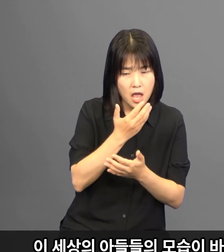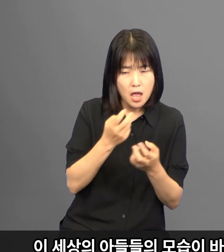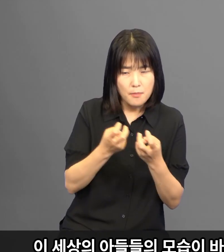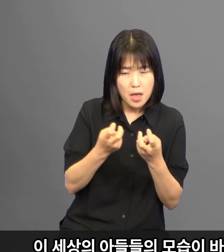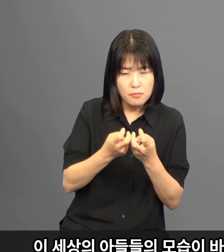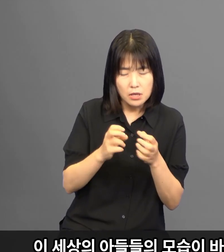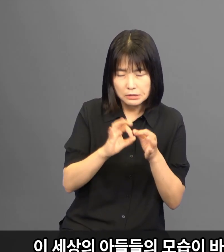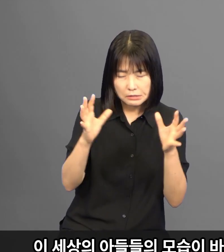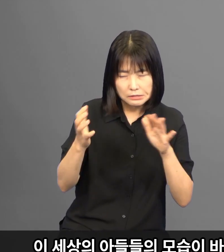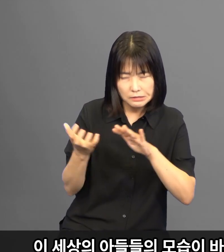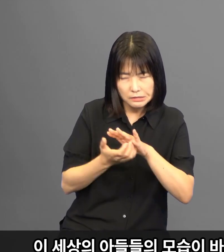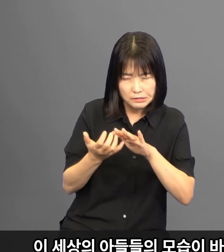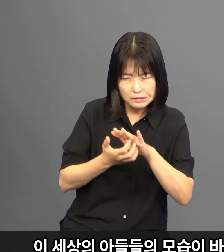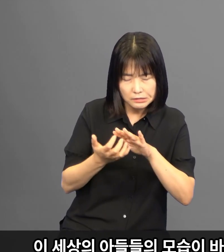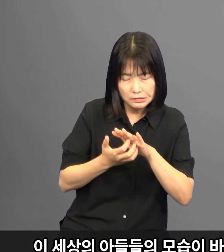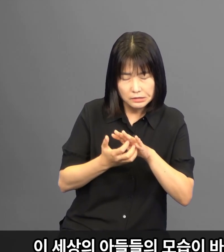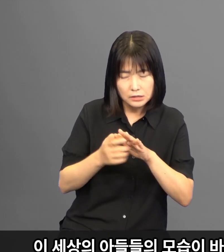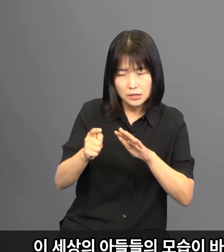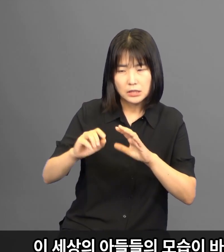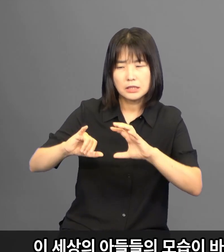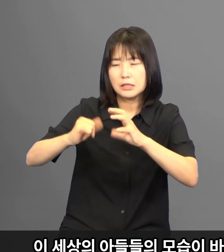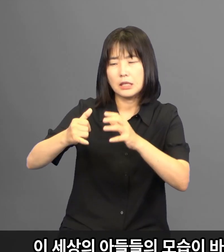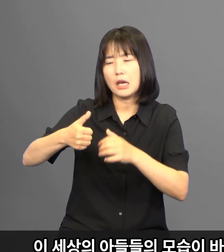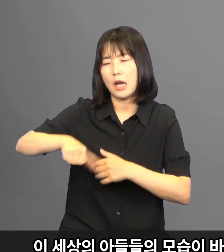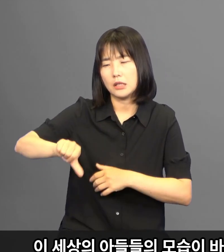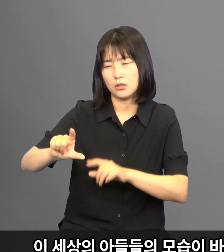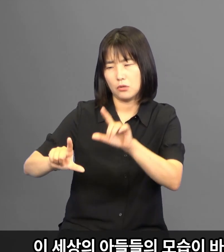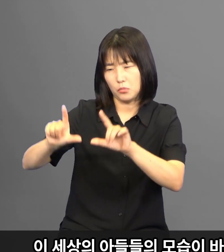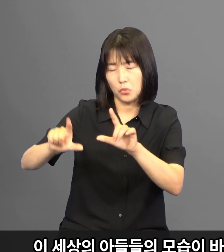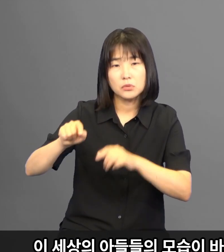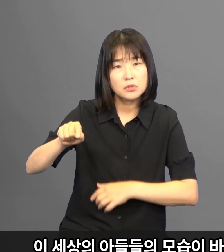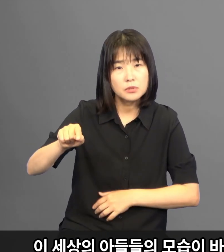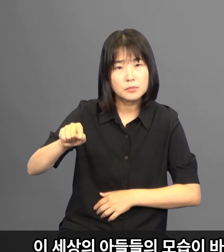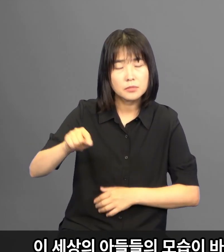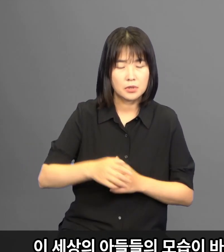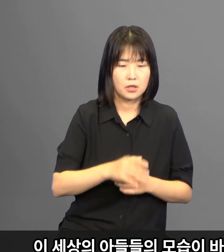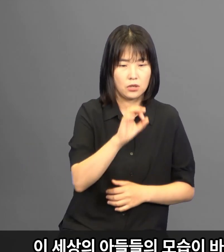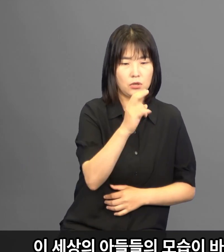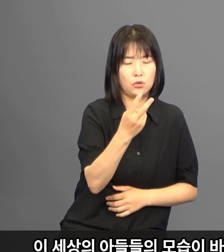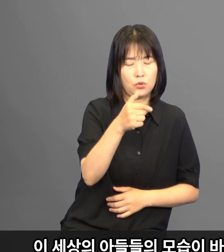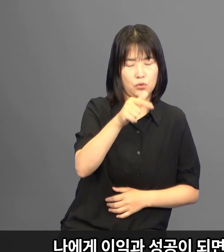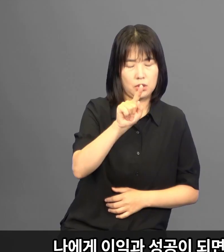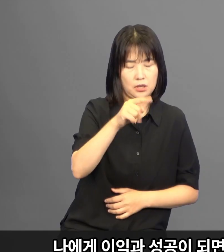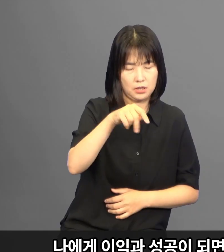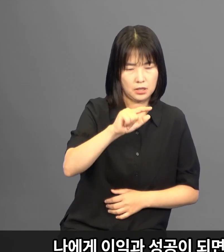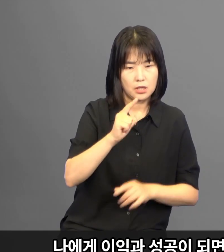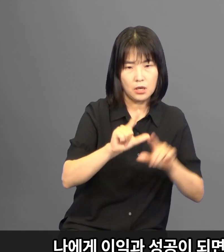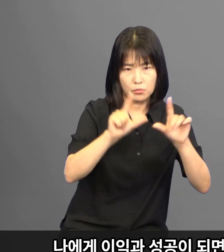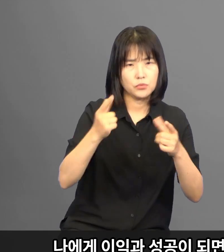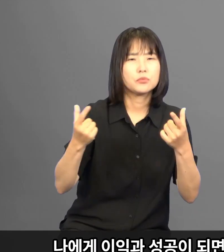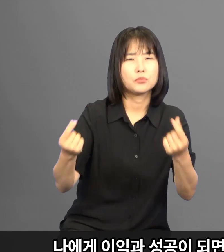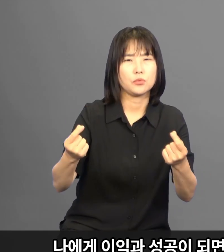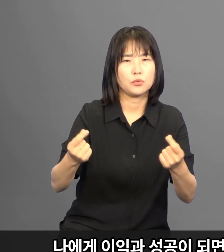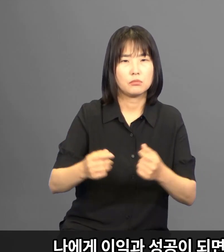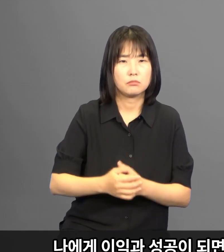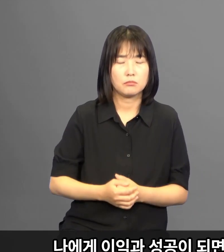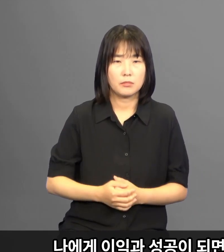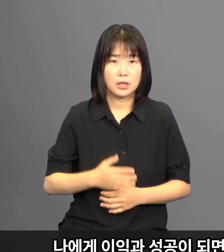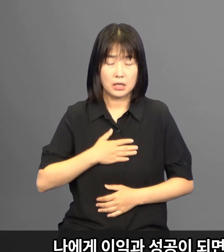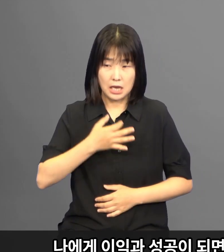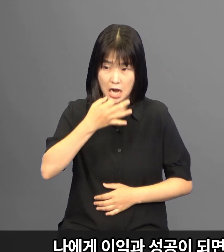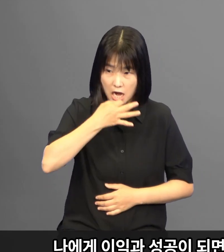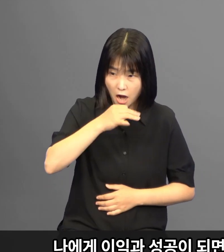이 세상의 아들들의 모습이 바로 이 요나답의 모습이었던 것입니다. 나에게 이익과 성공이